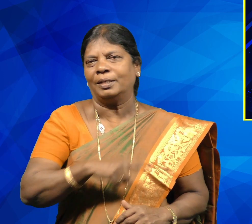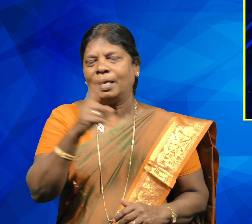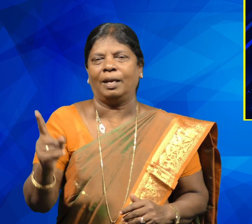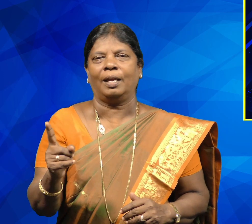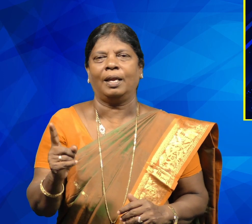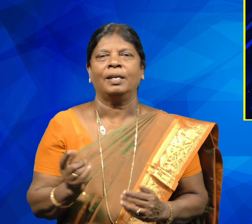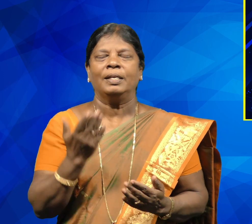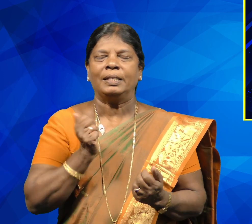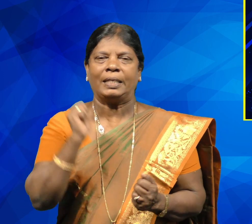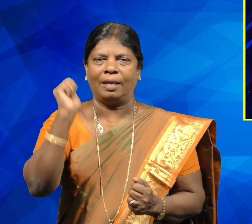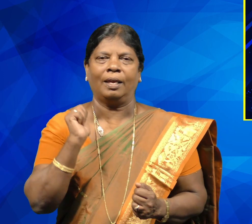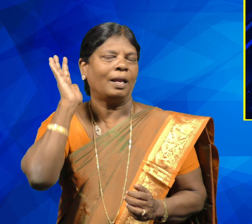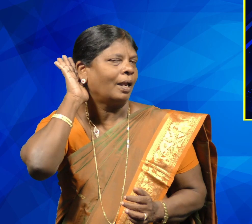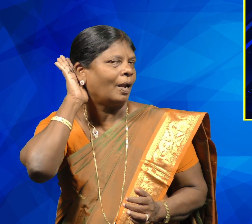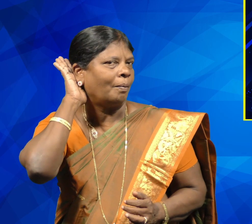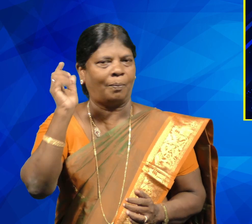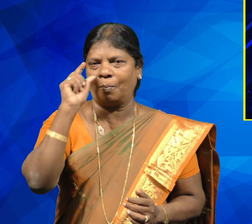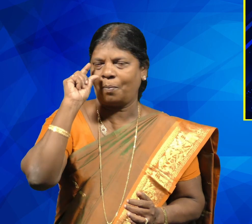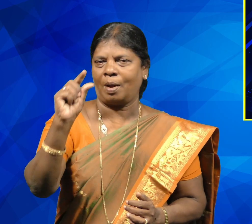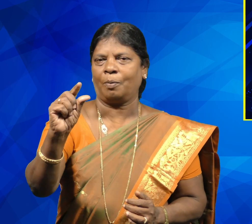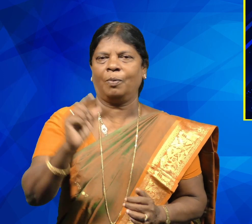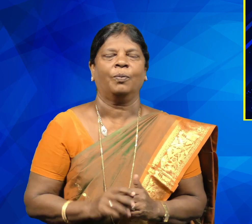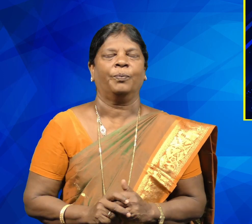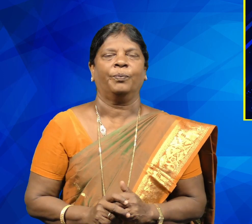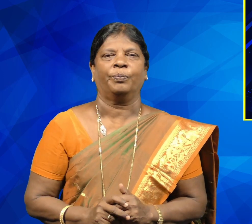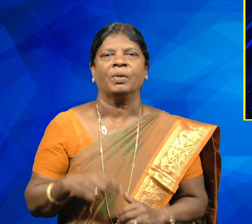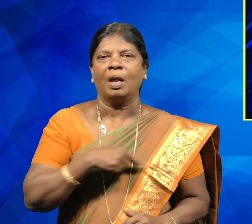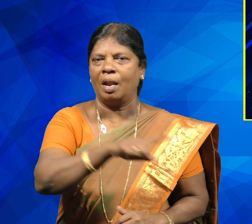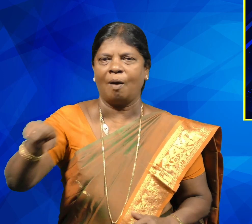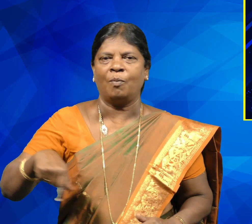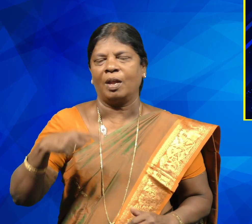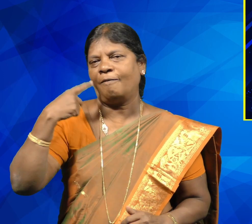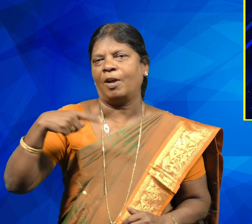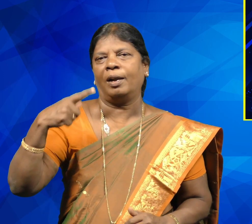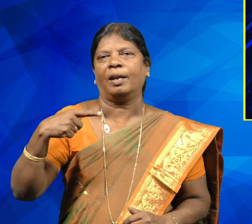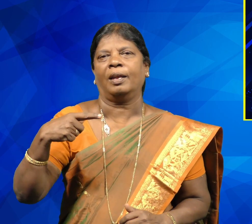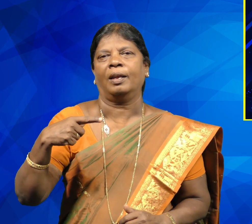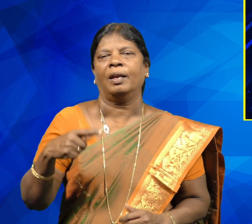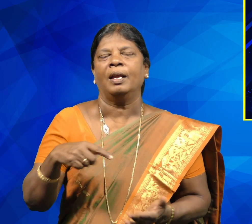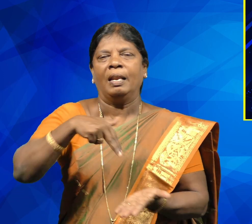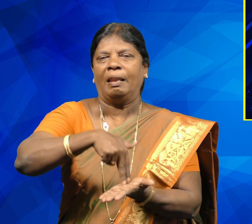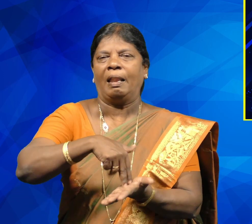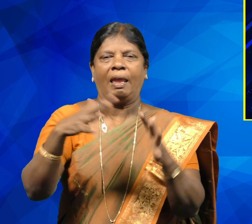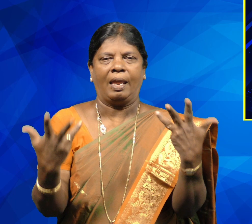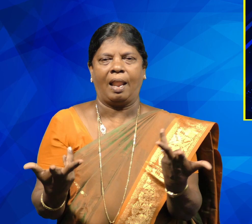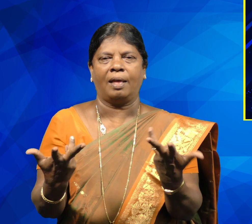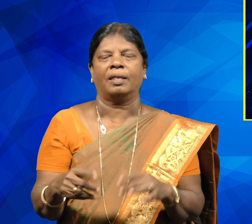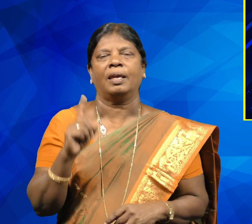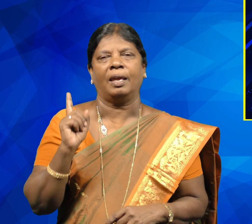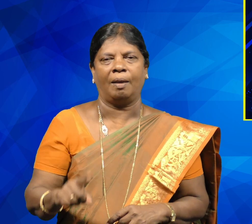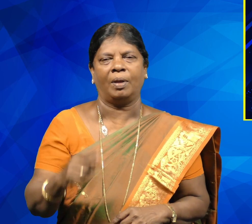தினசரி செய்திகளை கேட்கும் போதும் பார்க்கும் போதும் நம்முடைய வாழ்க்கை